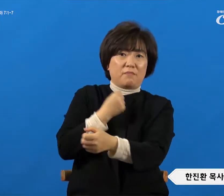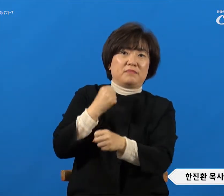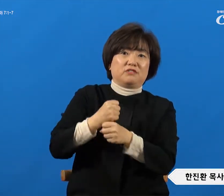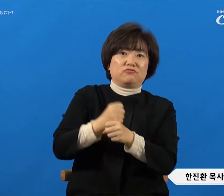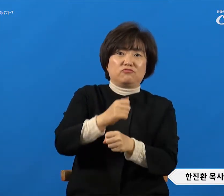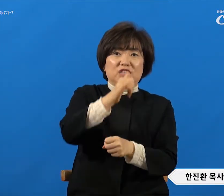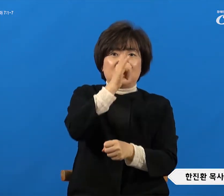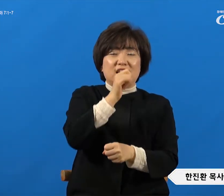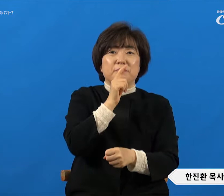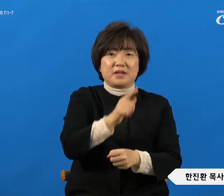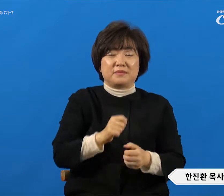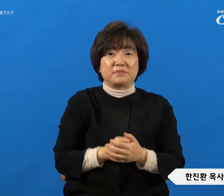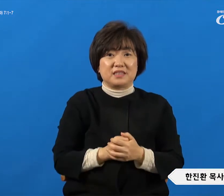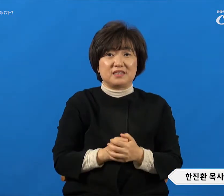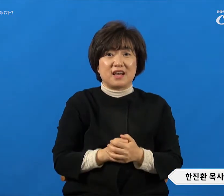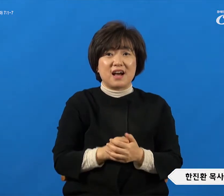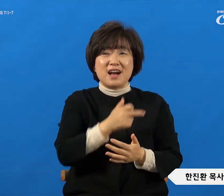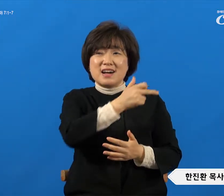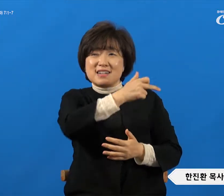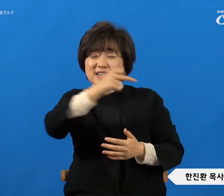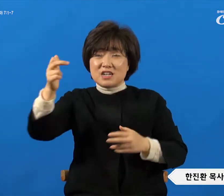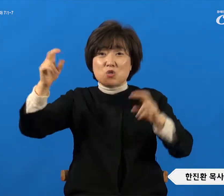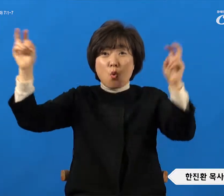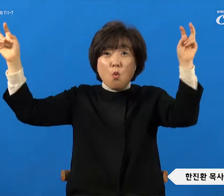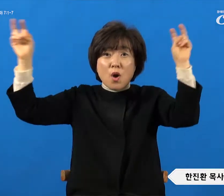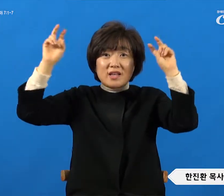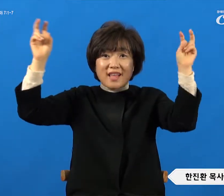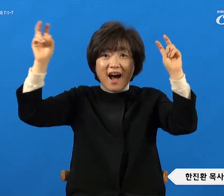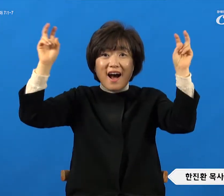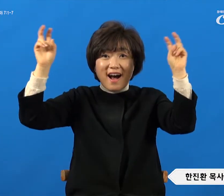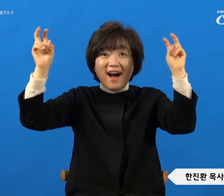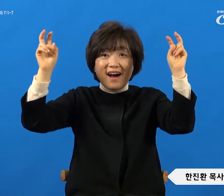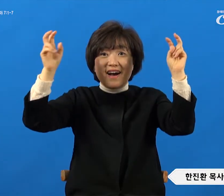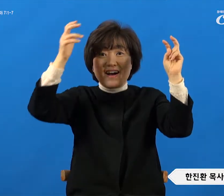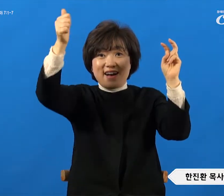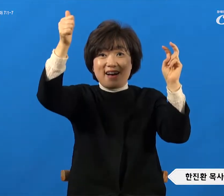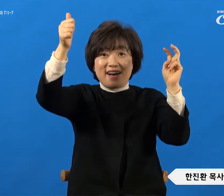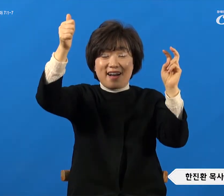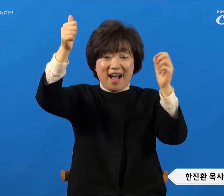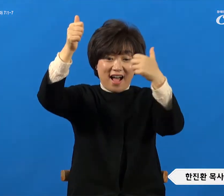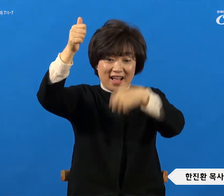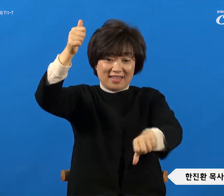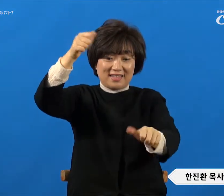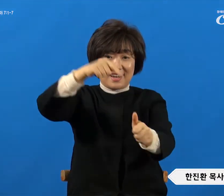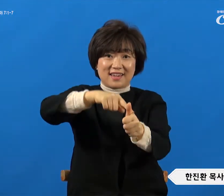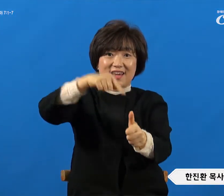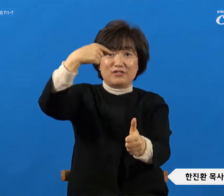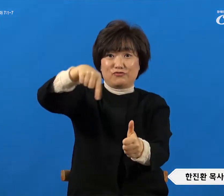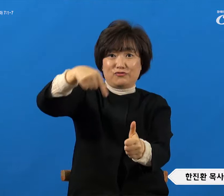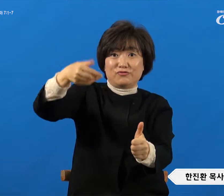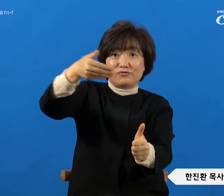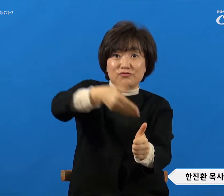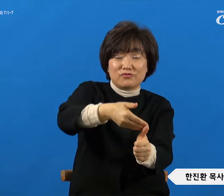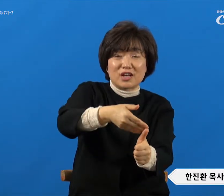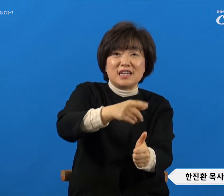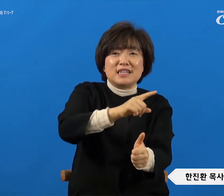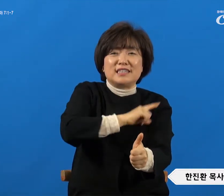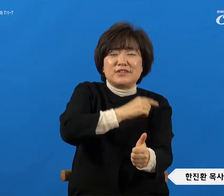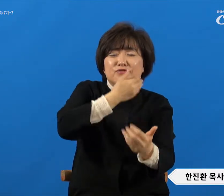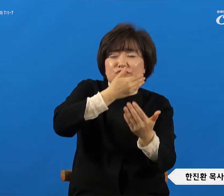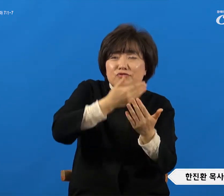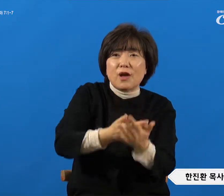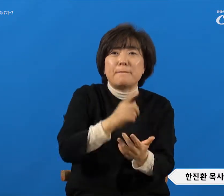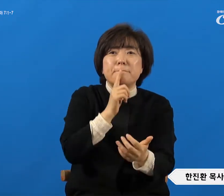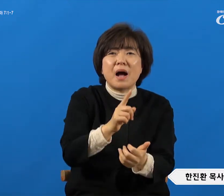그 큰 그룹의 후계자 수업을 시키면서 아버지가 제일 처음으로 중요하게 해주고 싶은